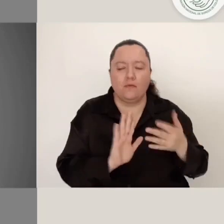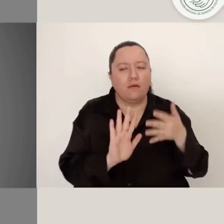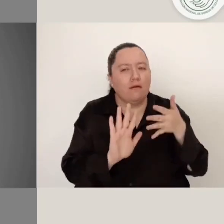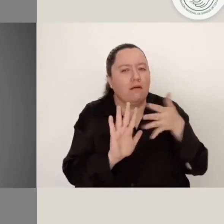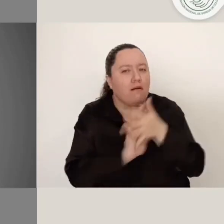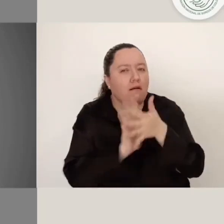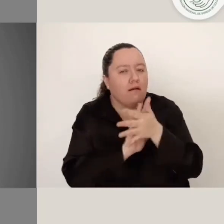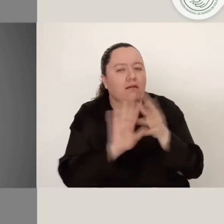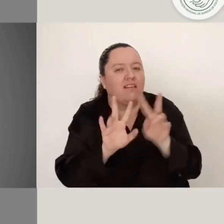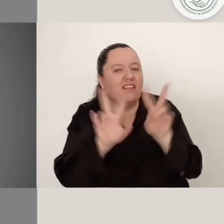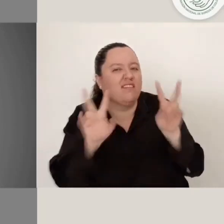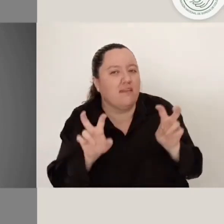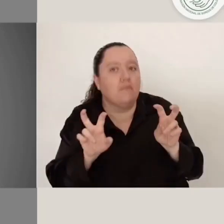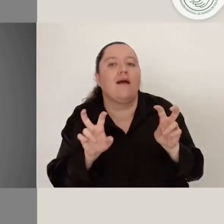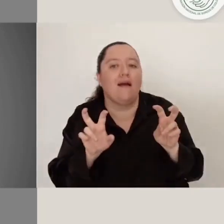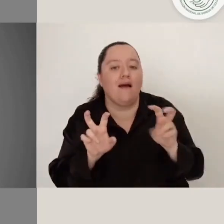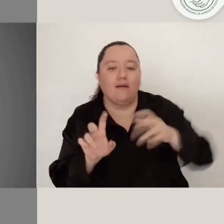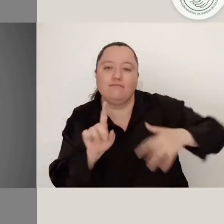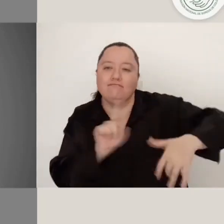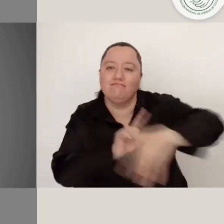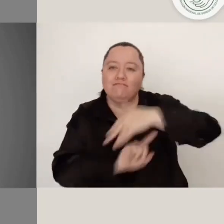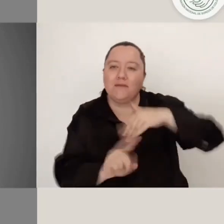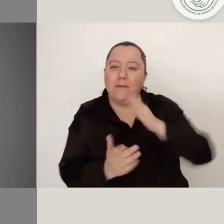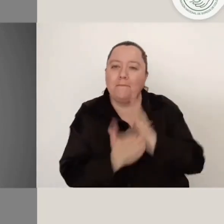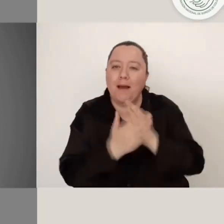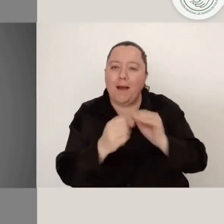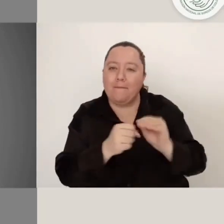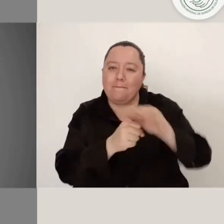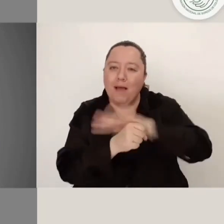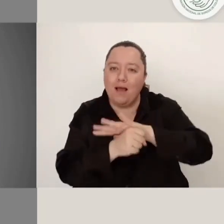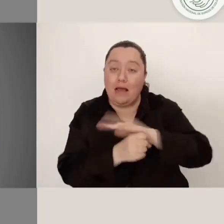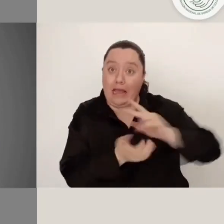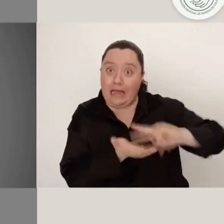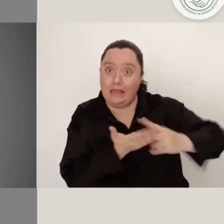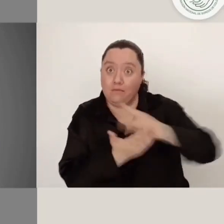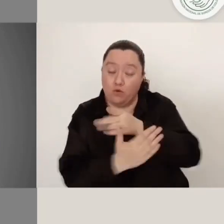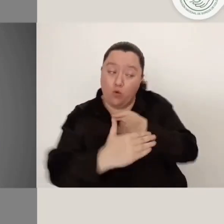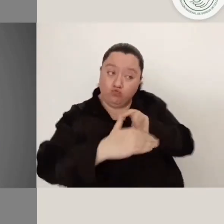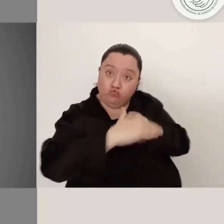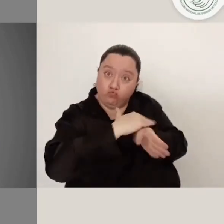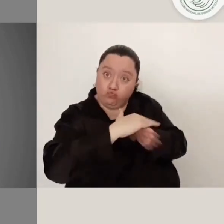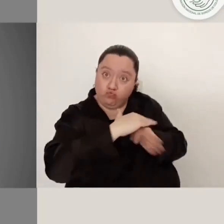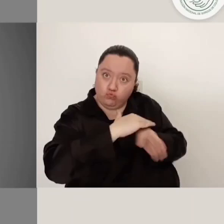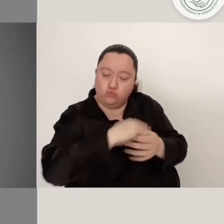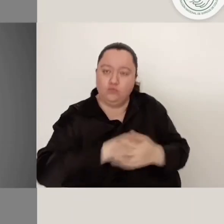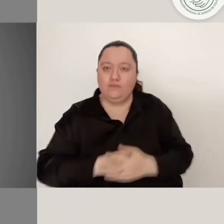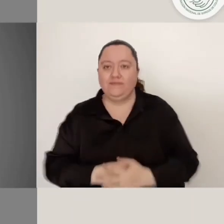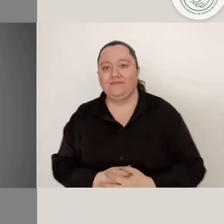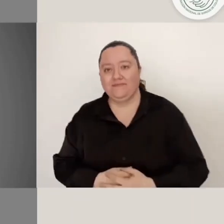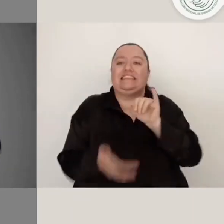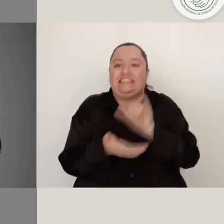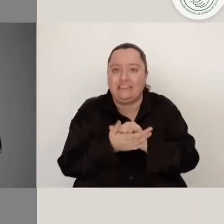en la tercera parte también hablamos de el acceso a la interpretación durante la epidemia del COVID.